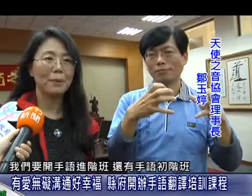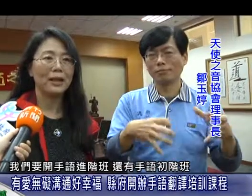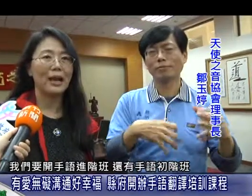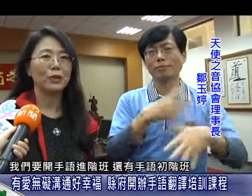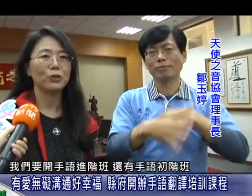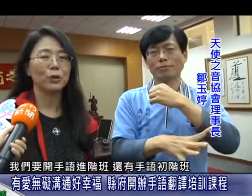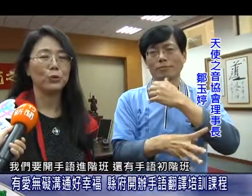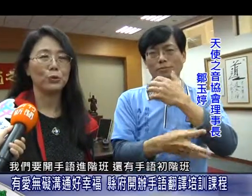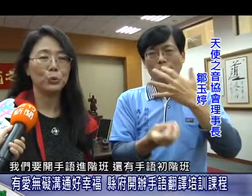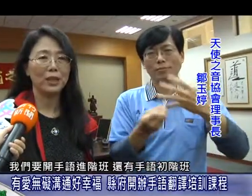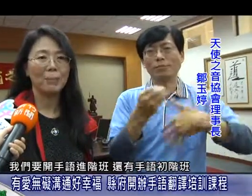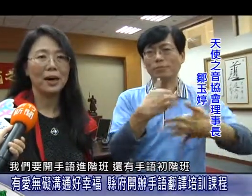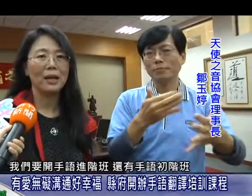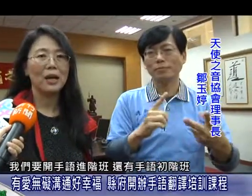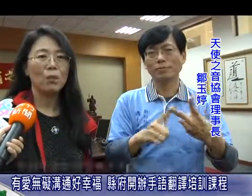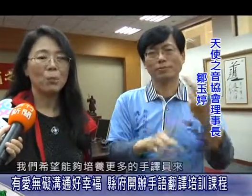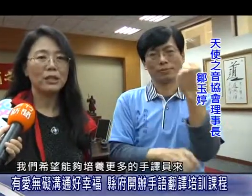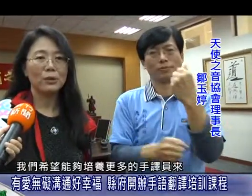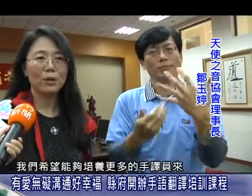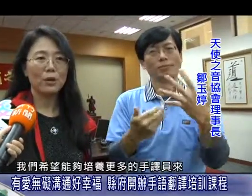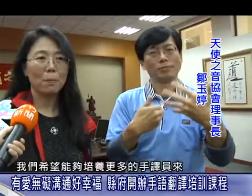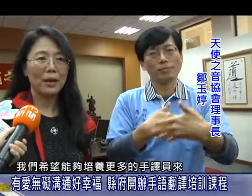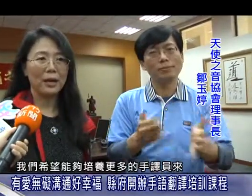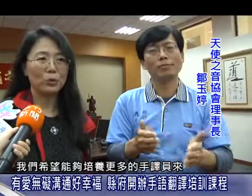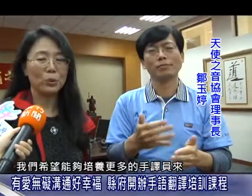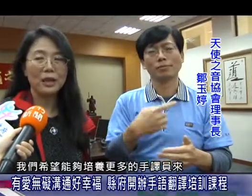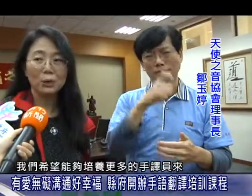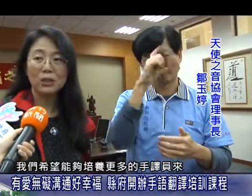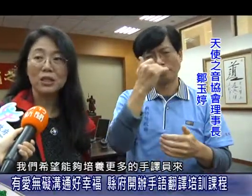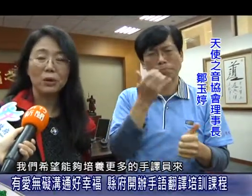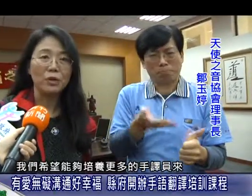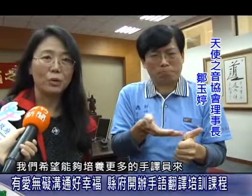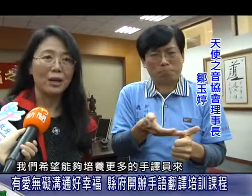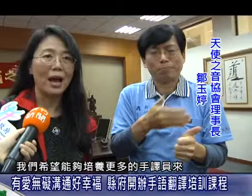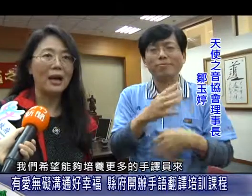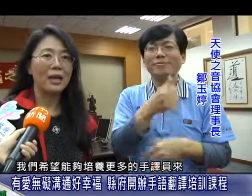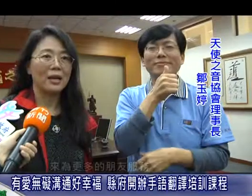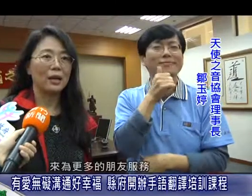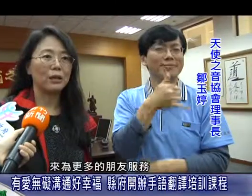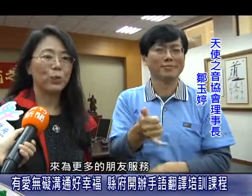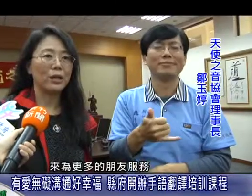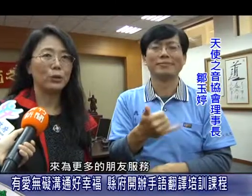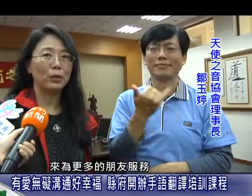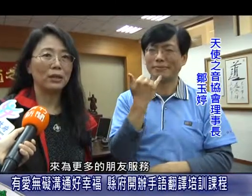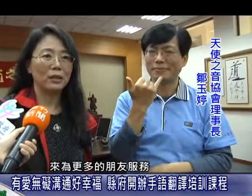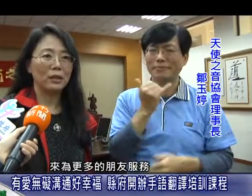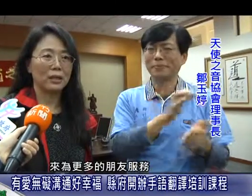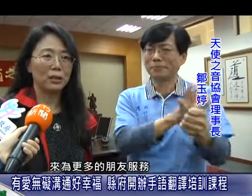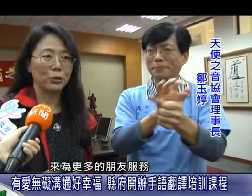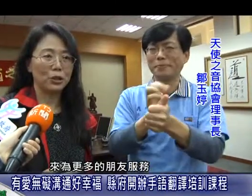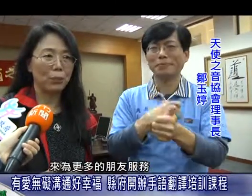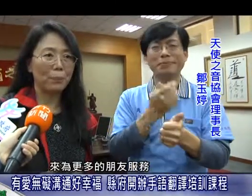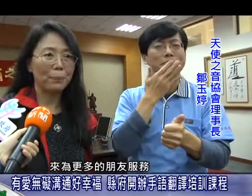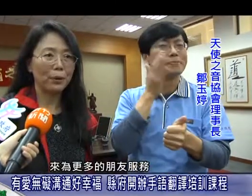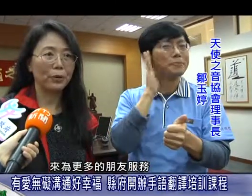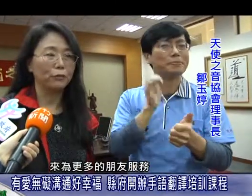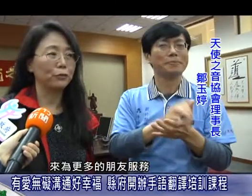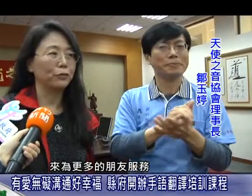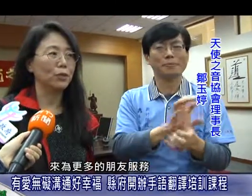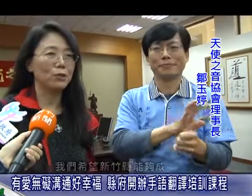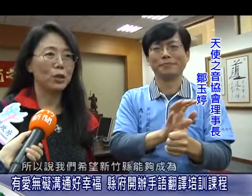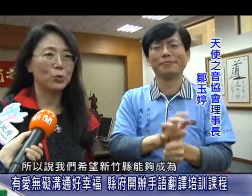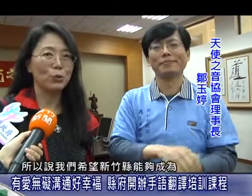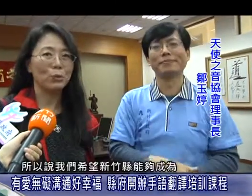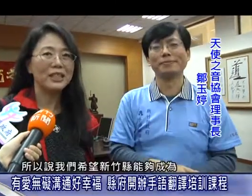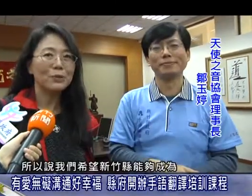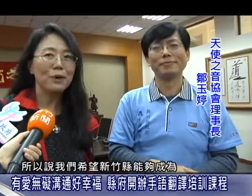进阶班，还有手语初阶班，我们希望能够培养出更多的手语员来为更多的那个就是我们的朋友服